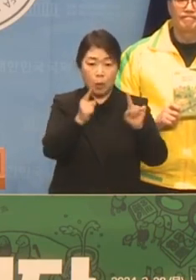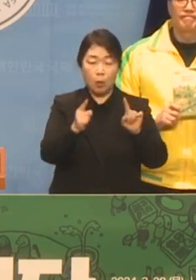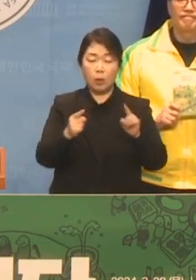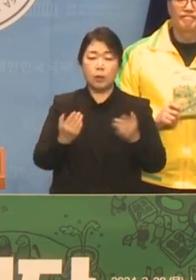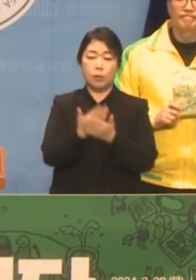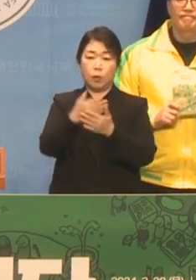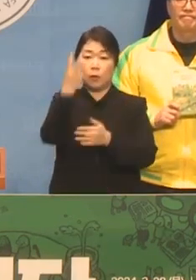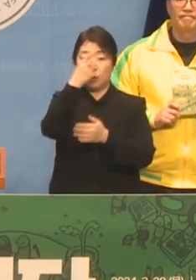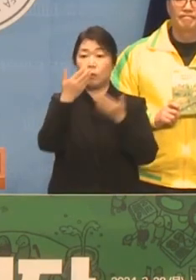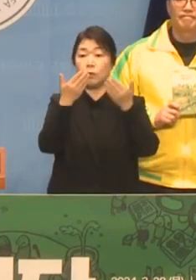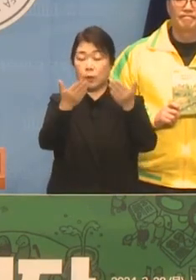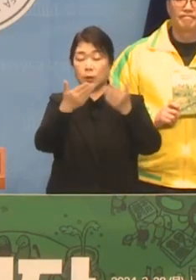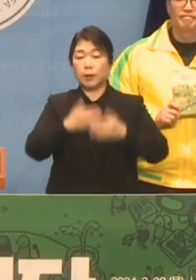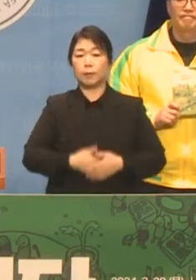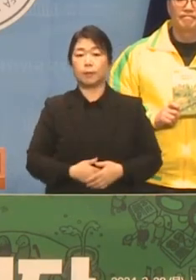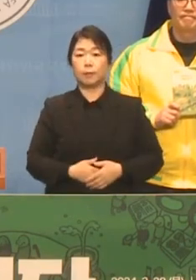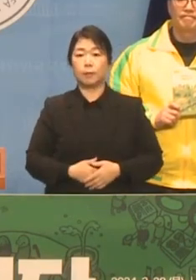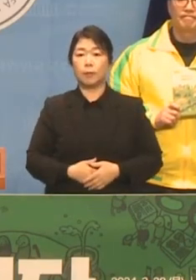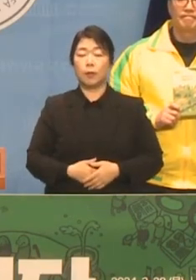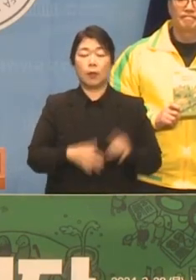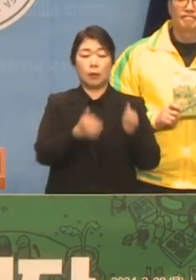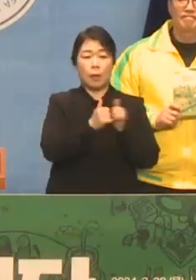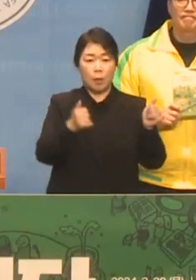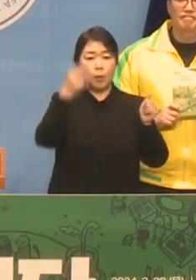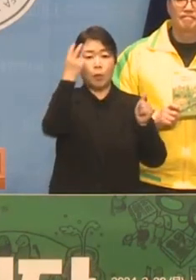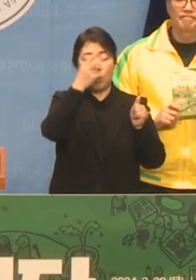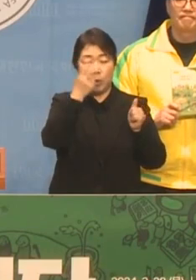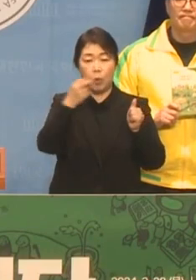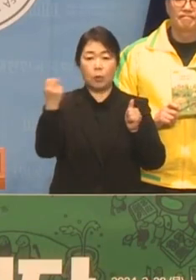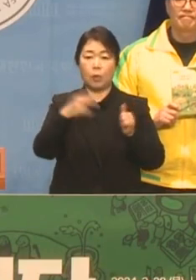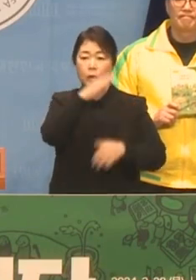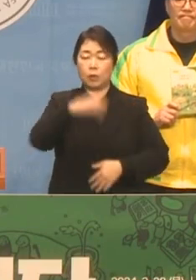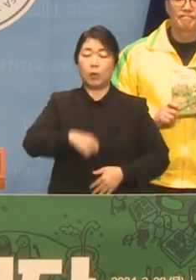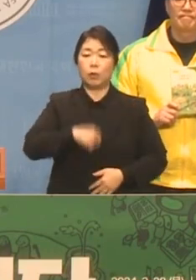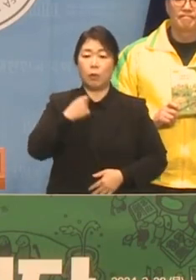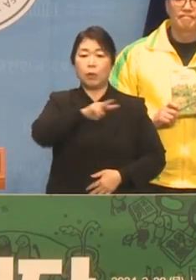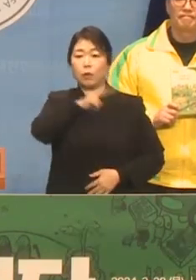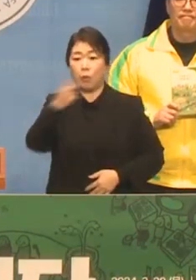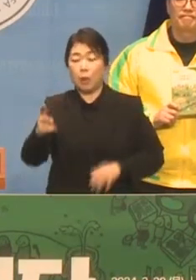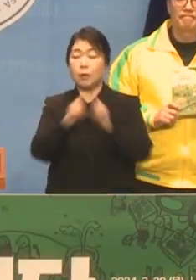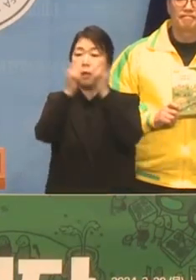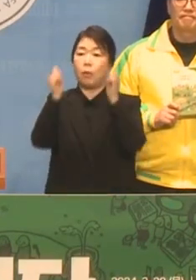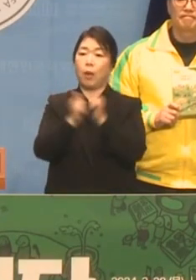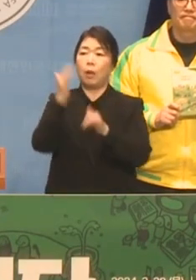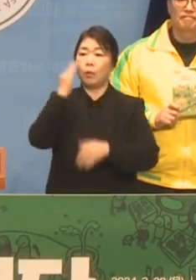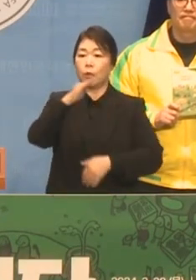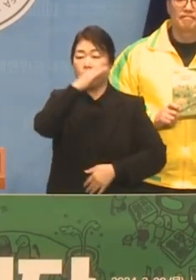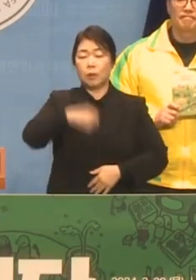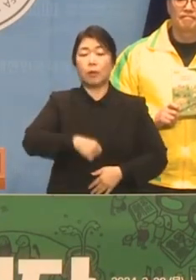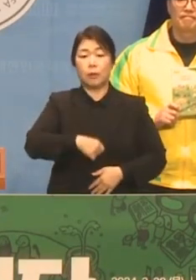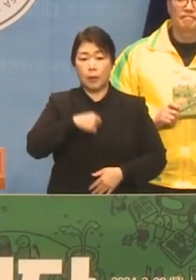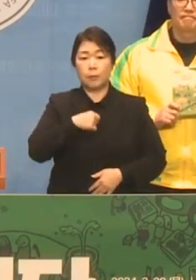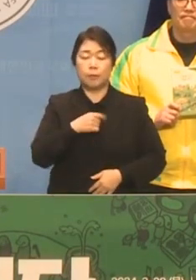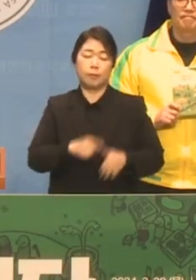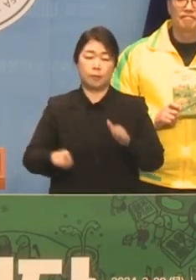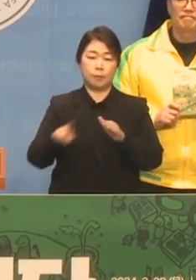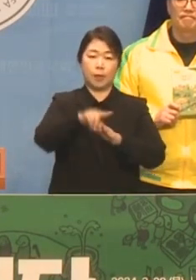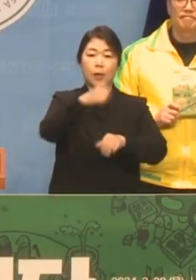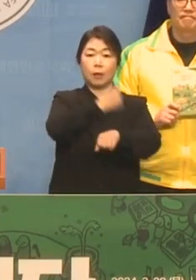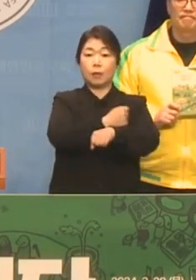진보를 지키겠습니다 사람을 돌보고 정의로운 전환의 사회 녹색 정의 당장이